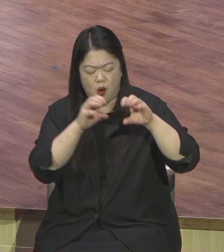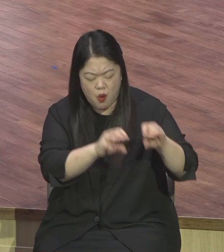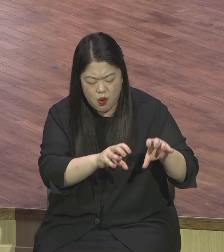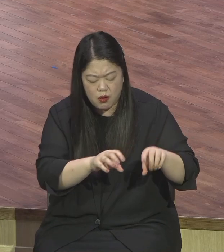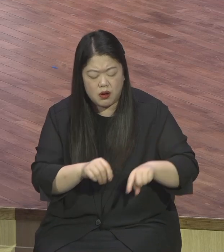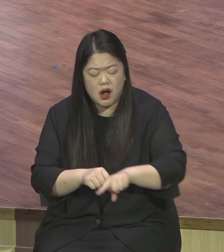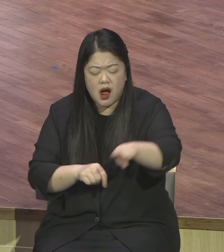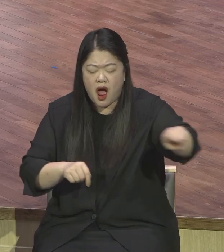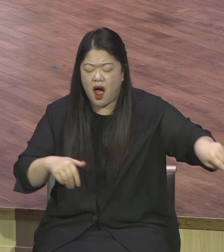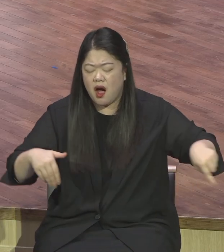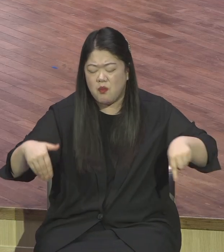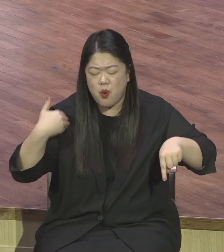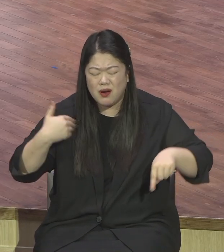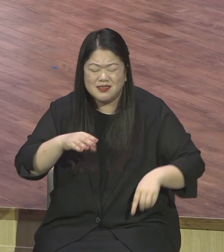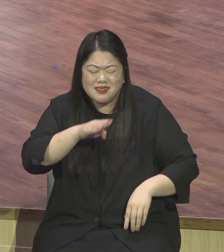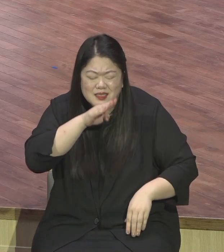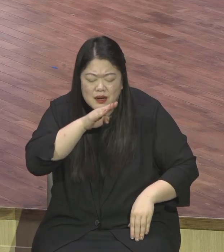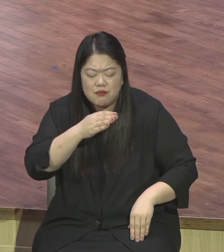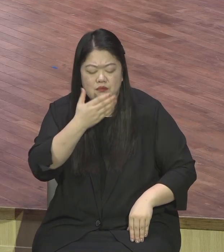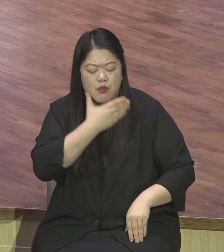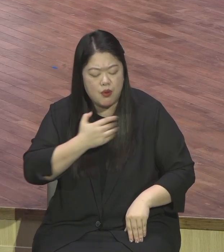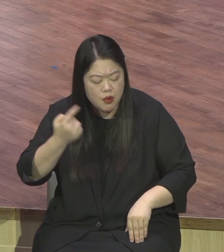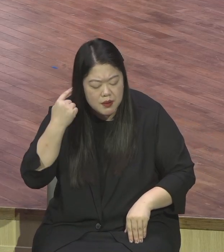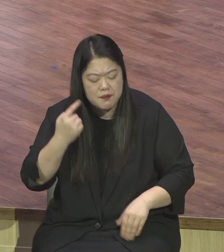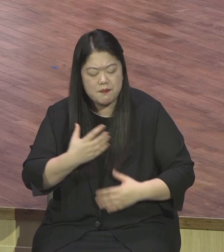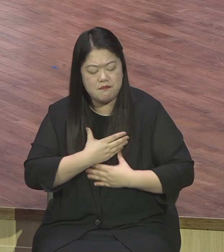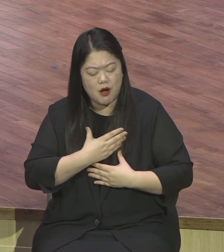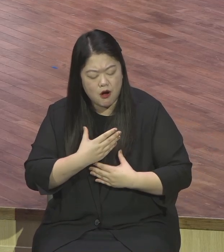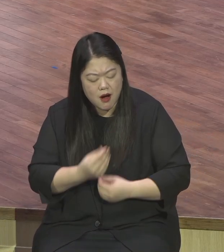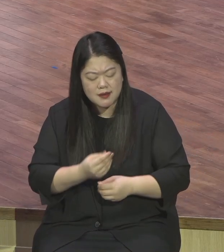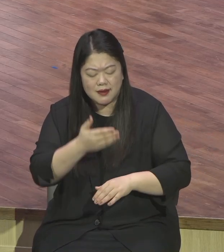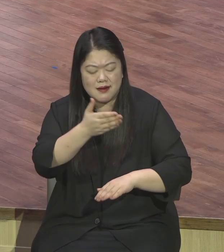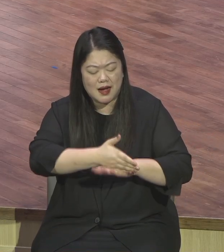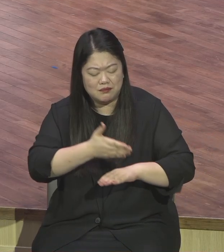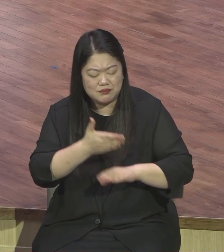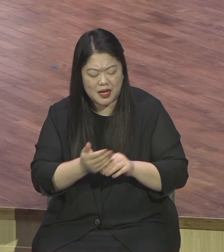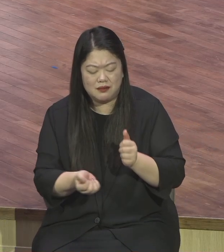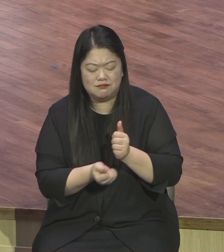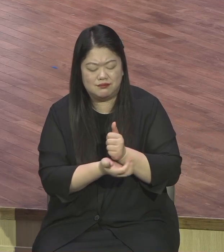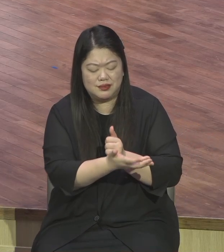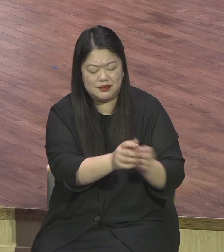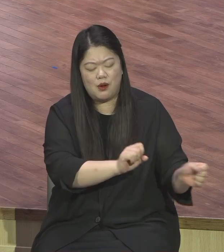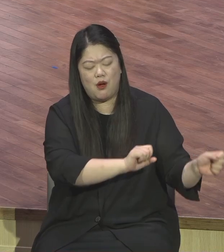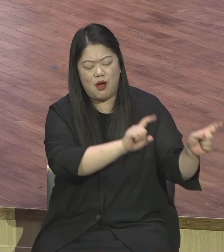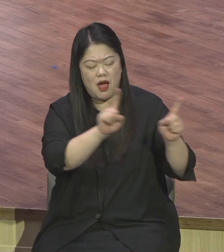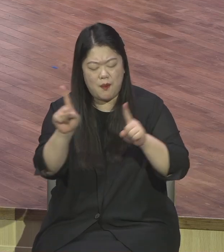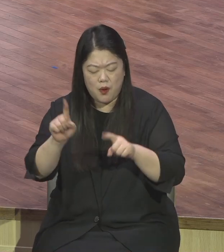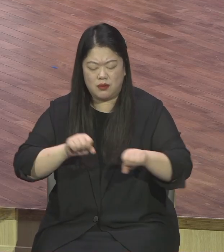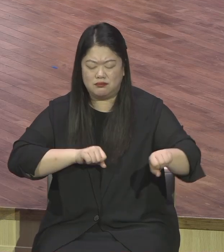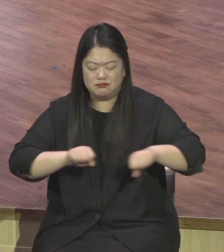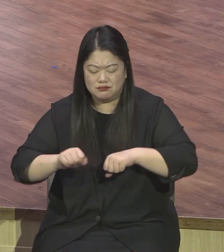줄 수 없는 참 평안, 참 기쁨, 참 감사가 넘치는 영 가족들이 다 되게 하여